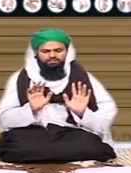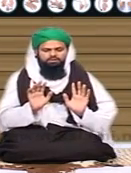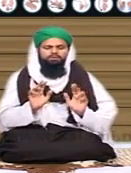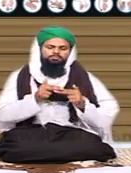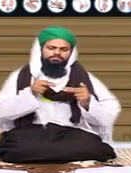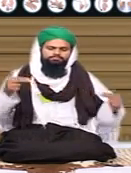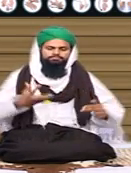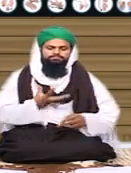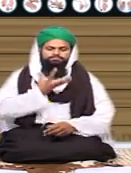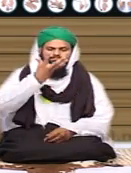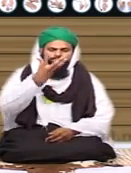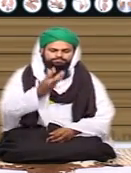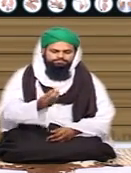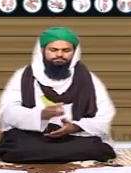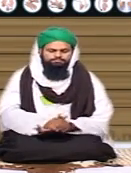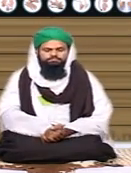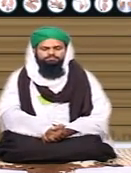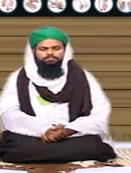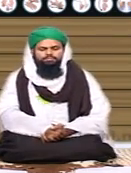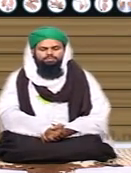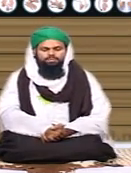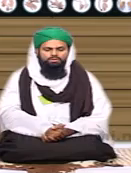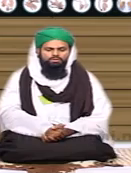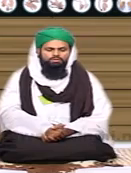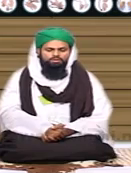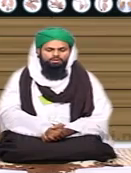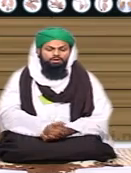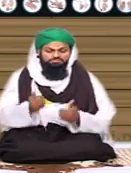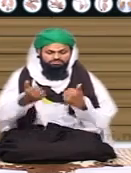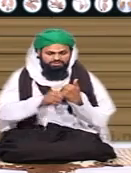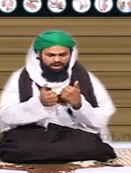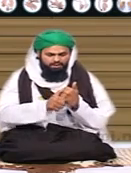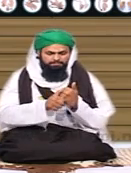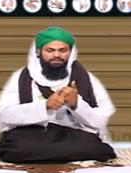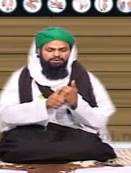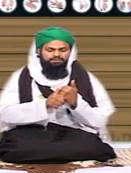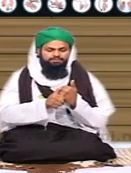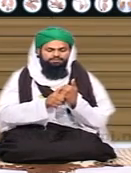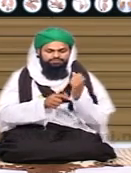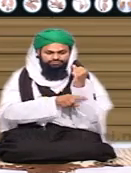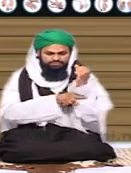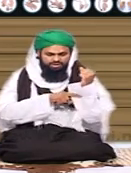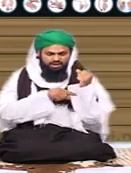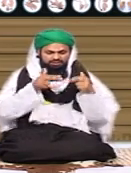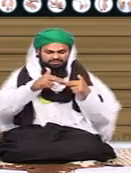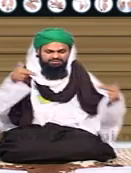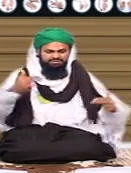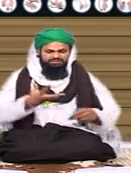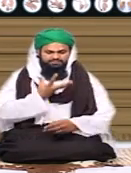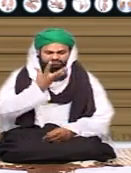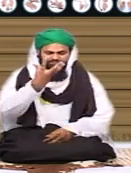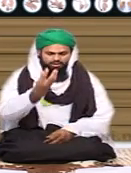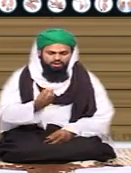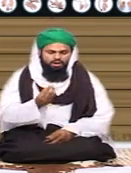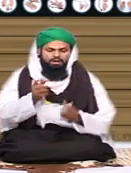پیارے اسلامی بھائیوں, میں نے وہ واقعہ آپ کو سنایا جس میں شرابی زانی کی قبر کا حال